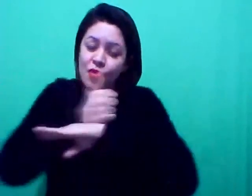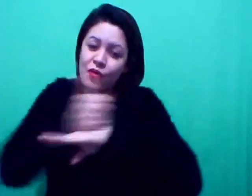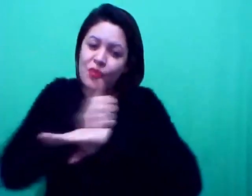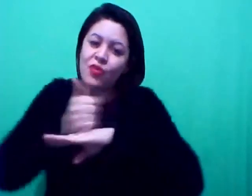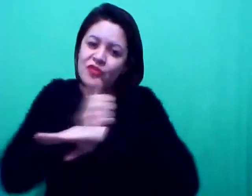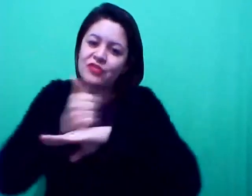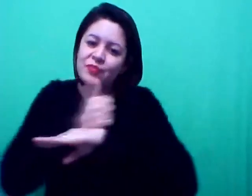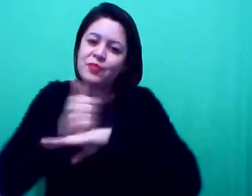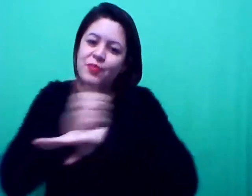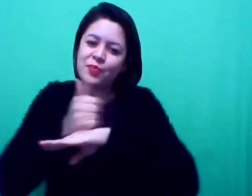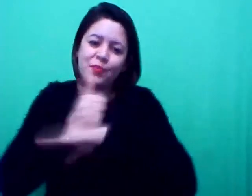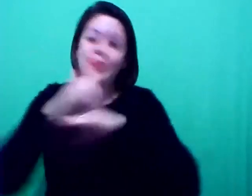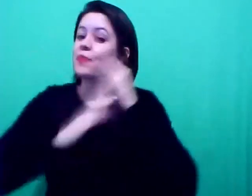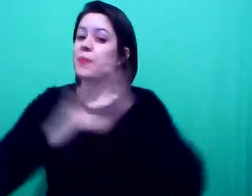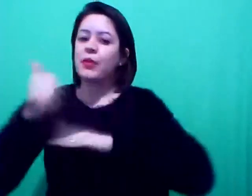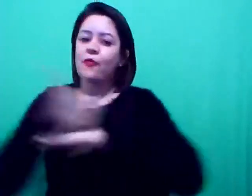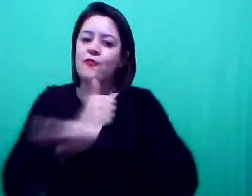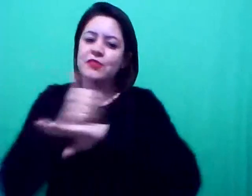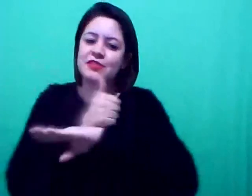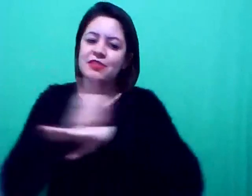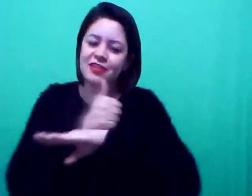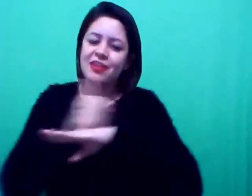para uma construção melhor do conhecimento.